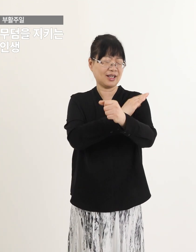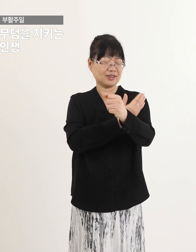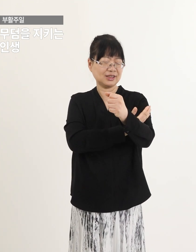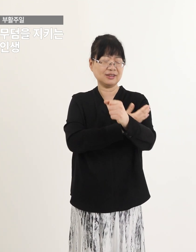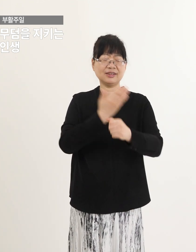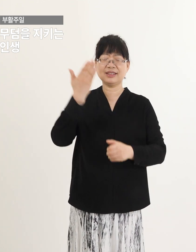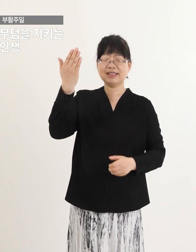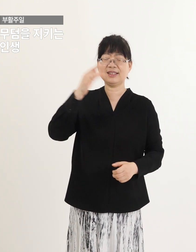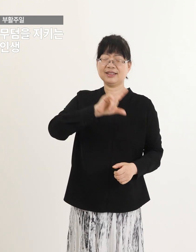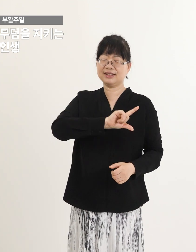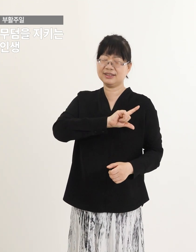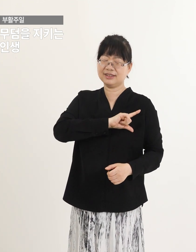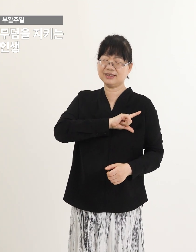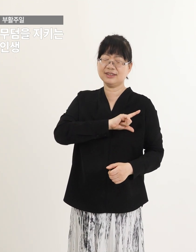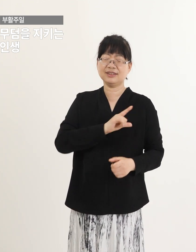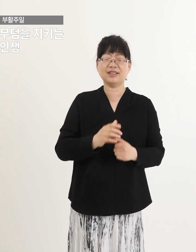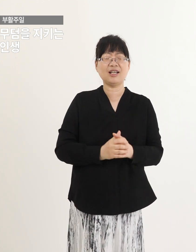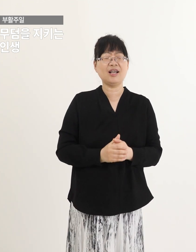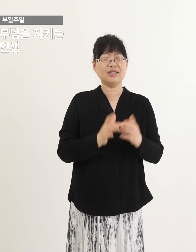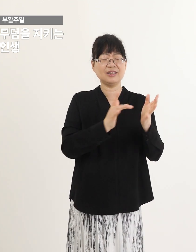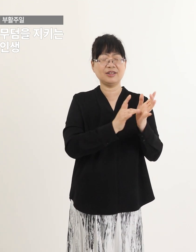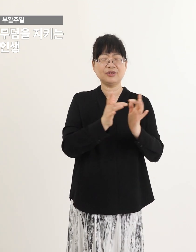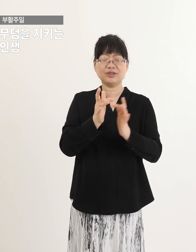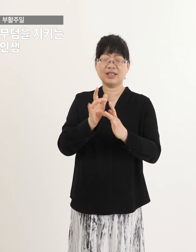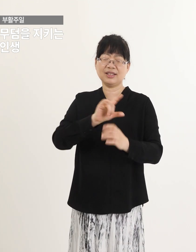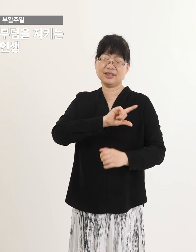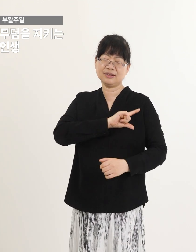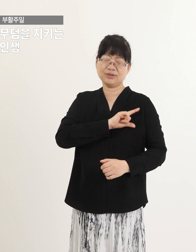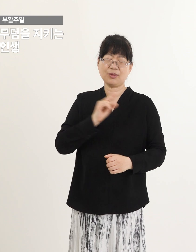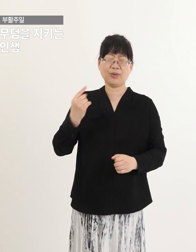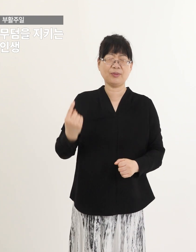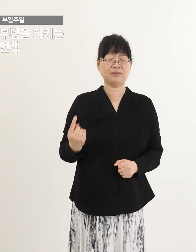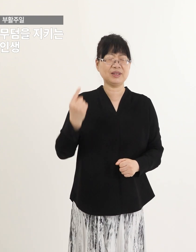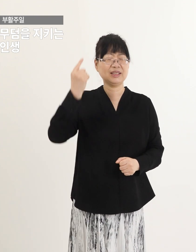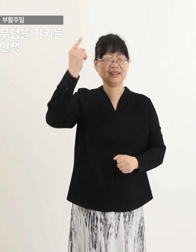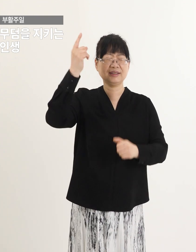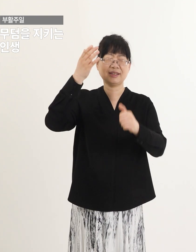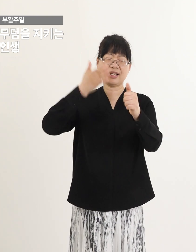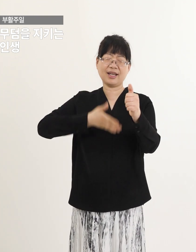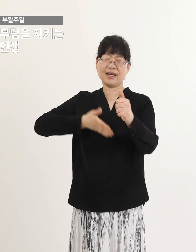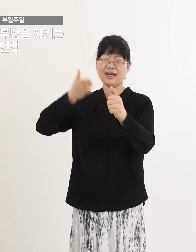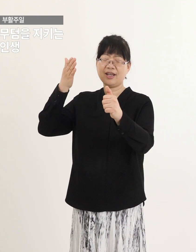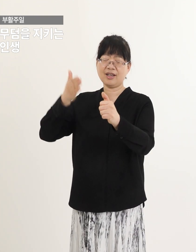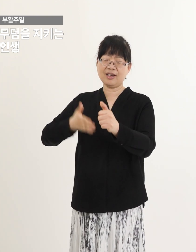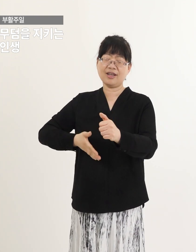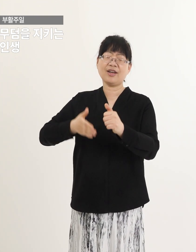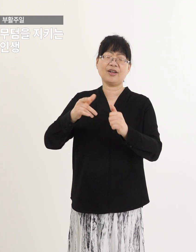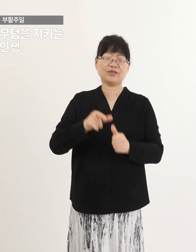능력의 그 이름 예수님 높이세